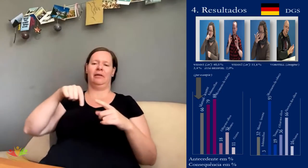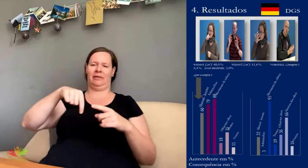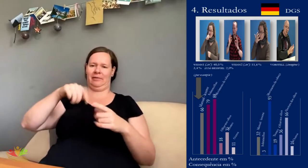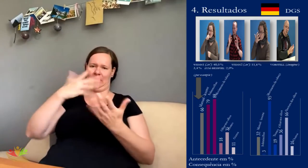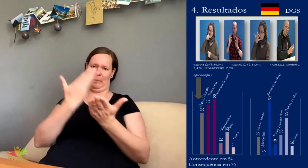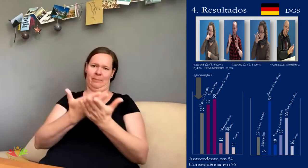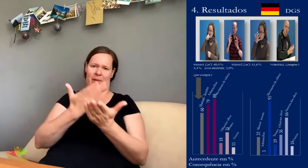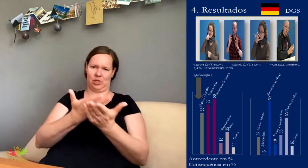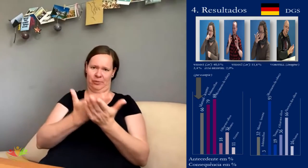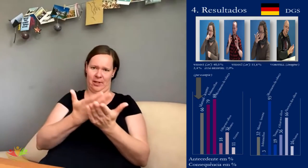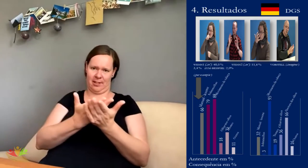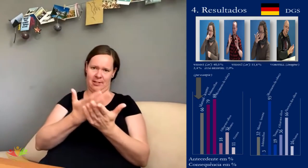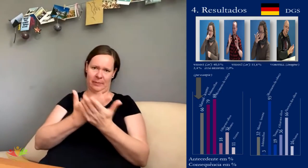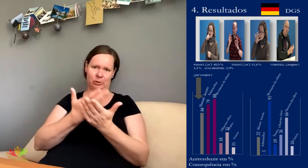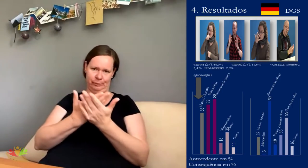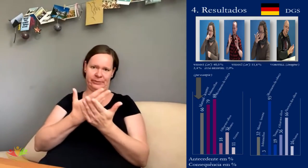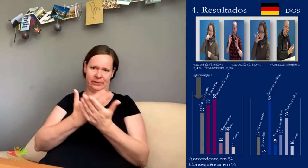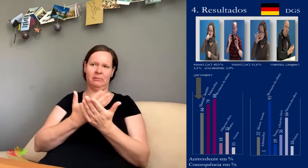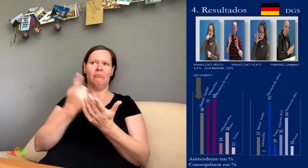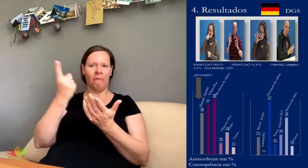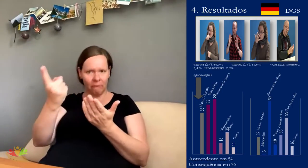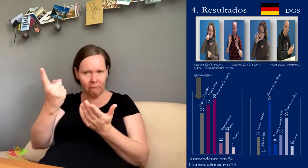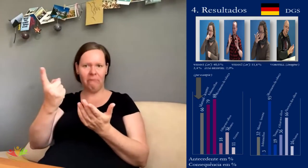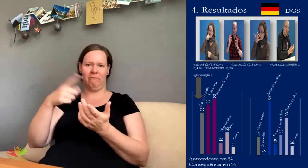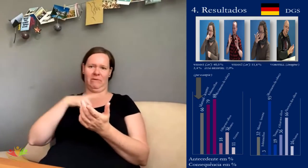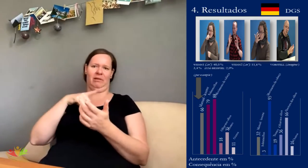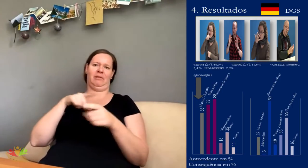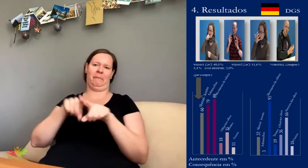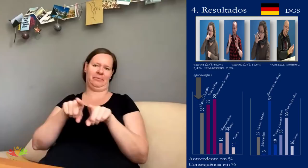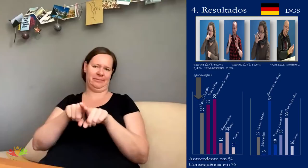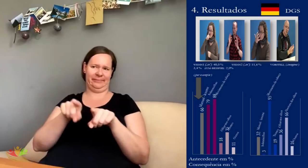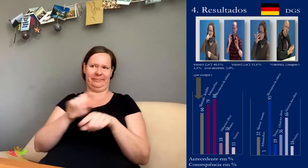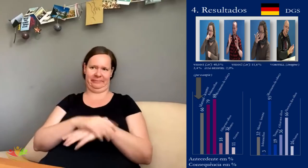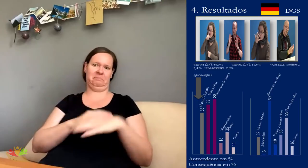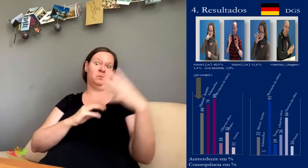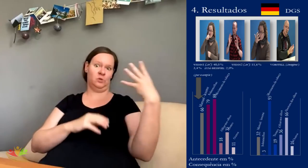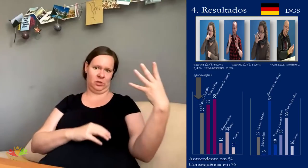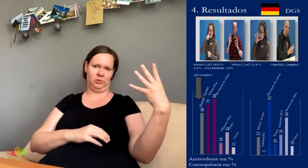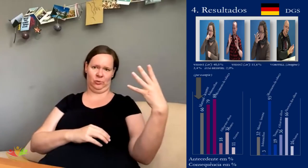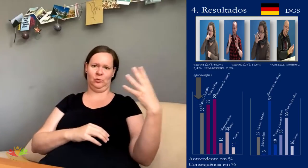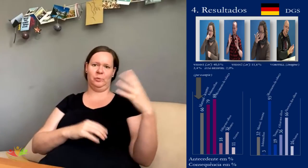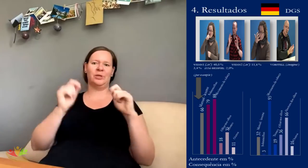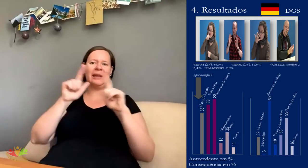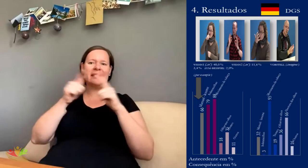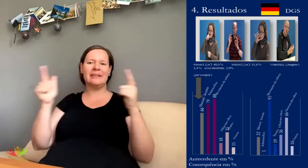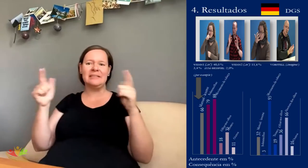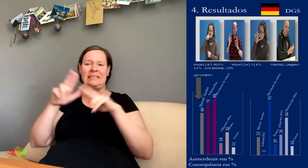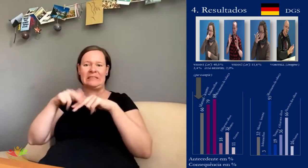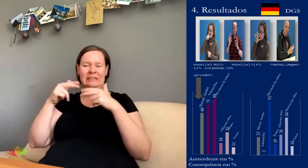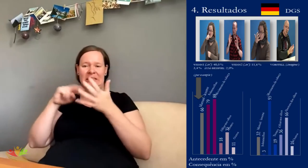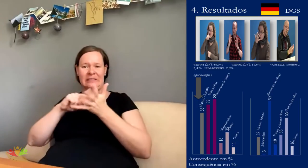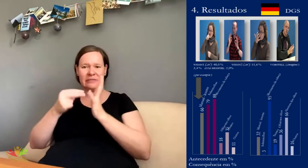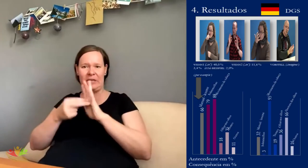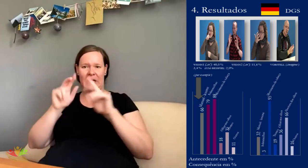tivesse jogado essa carta. E você também tem um outro sinal